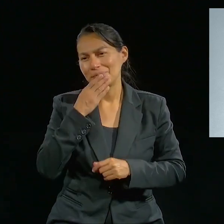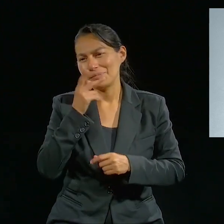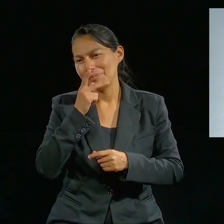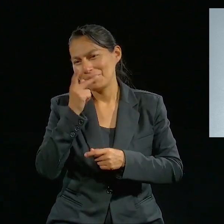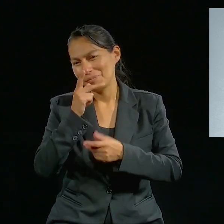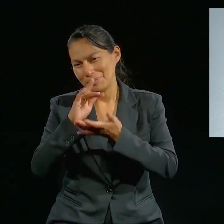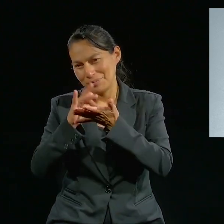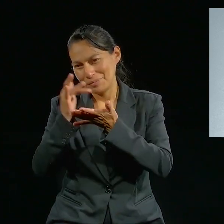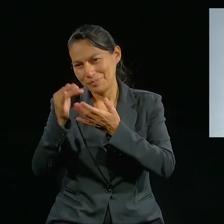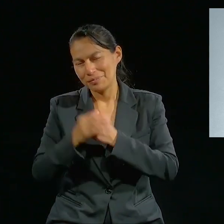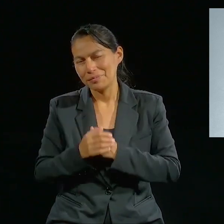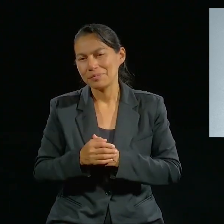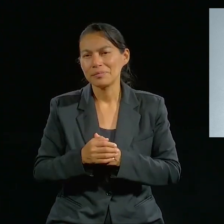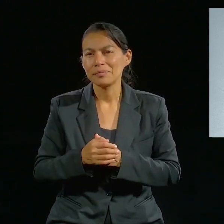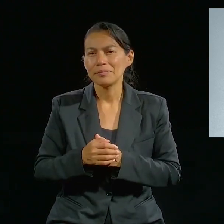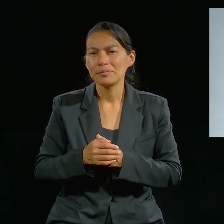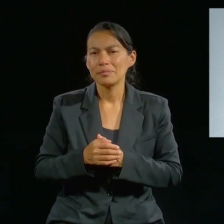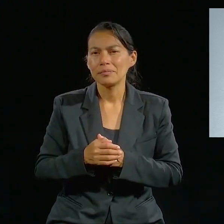Gracias, Pastor.